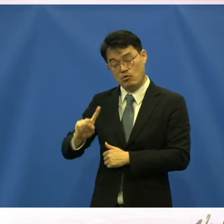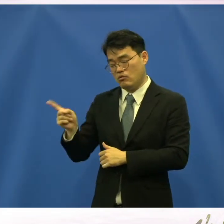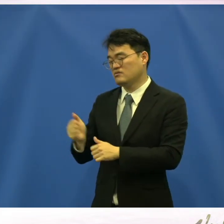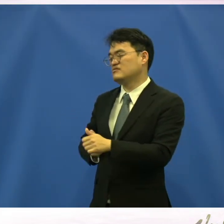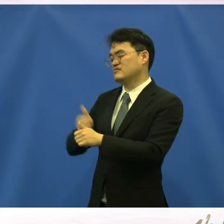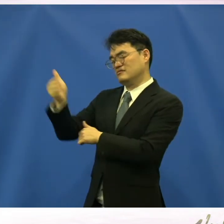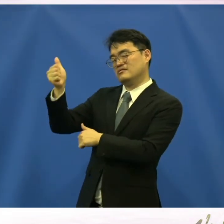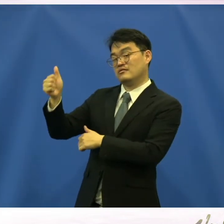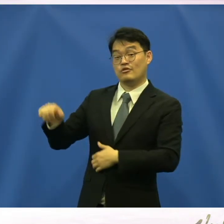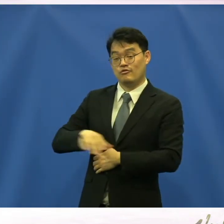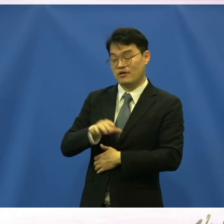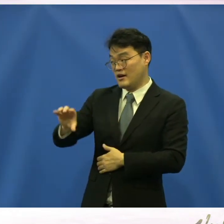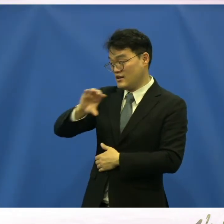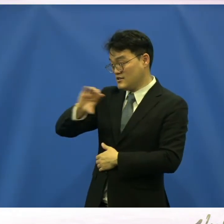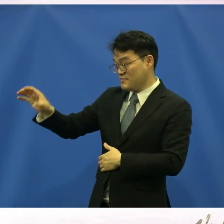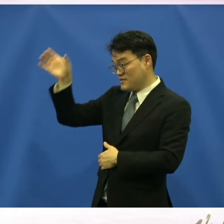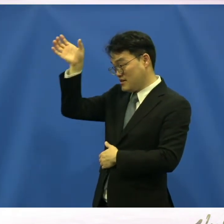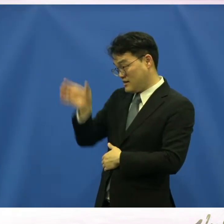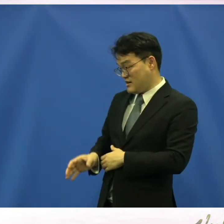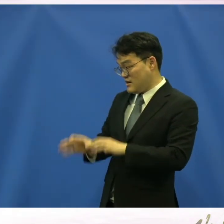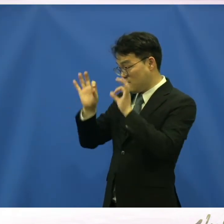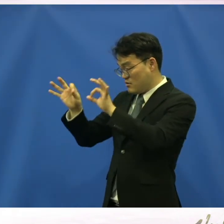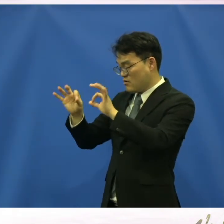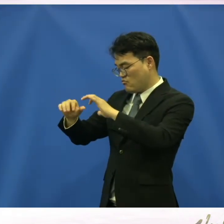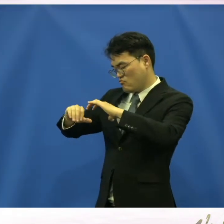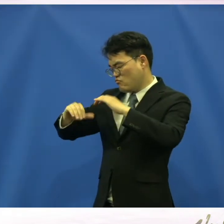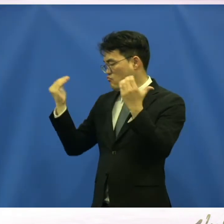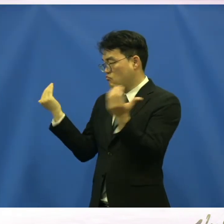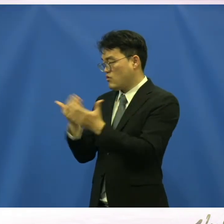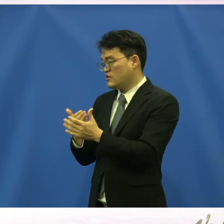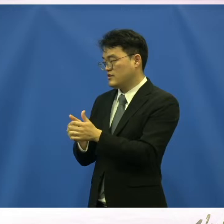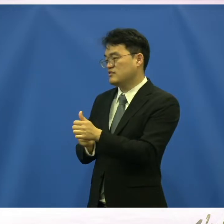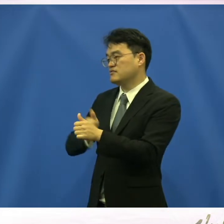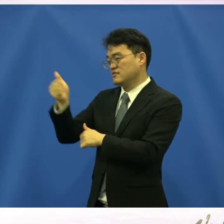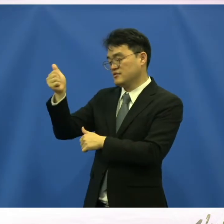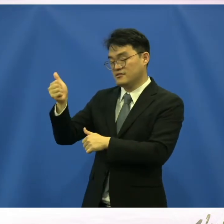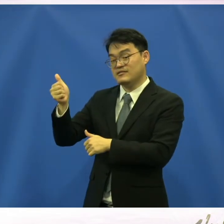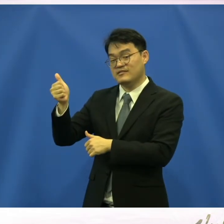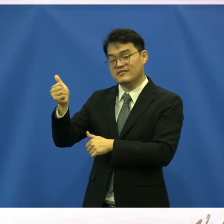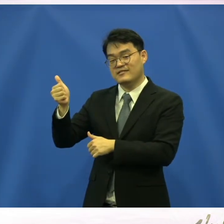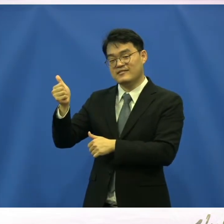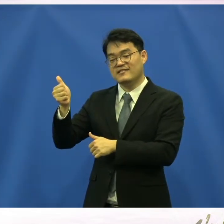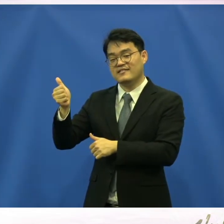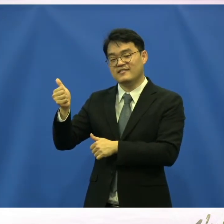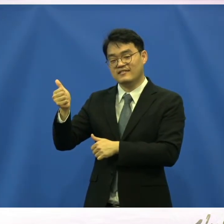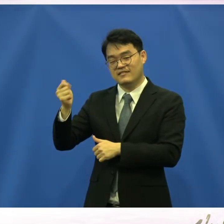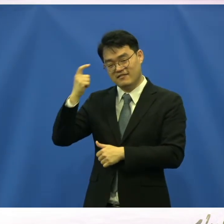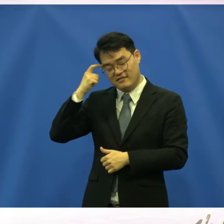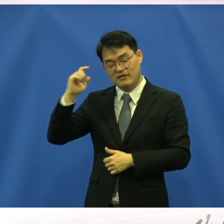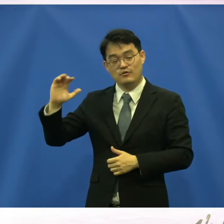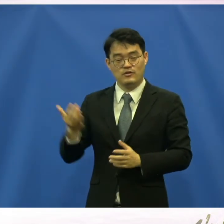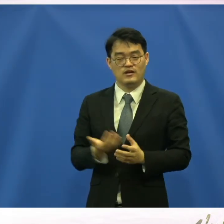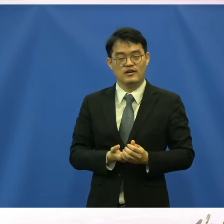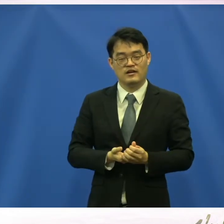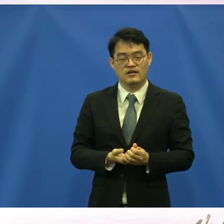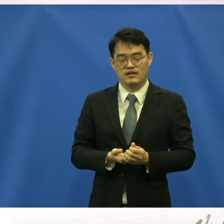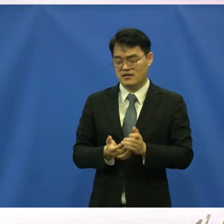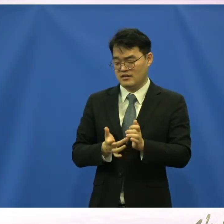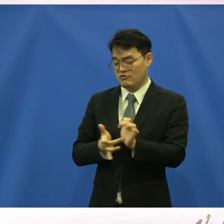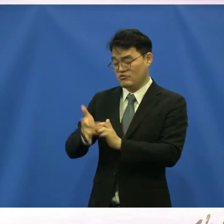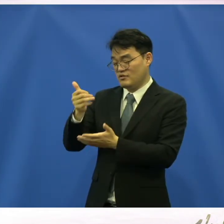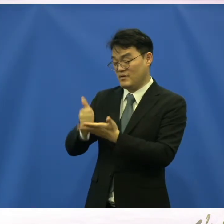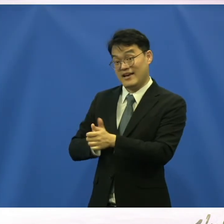무엇이 떠오르느냐? 승리가 떠오르는 완전한 승리. 주님의 승리는 그냥 작은 승리가 아니에요. 예수 그리스도의